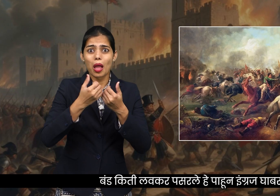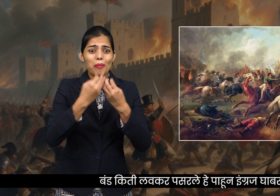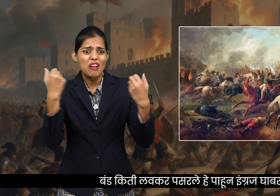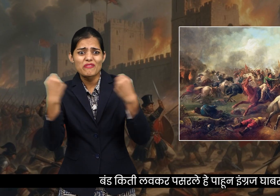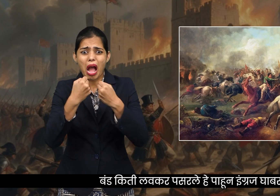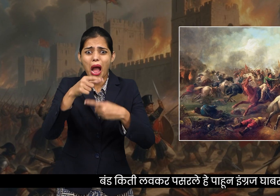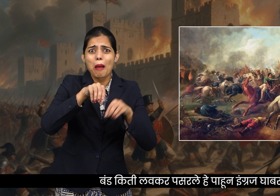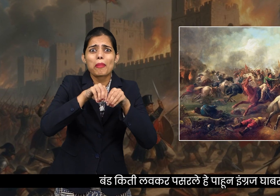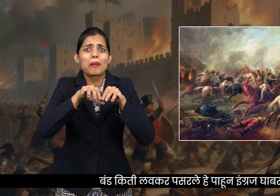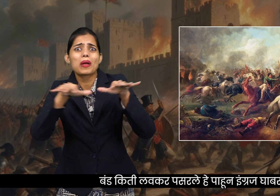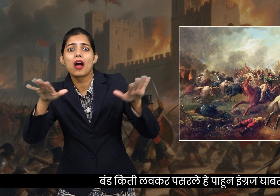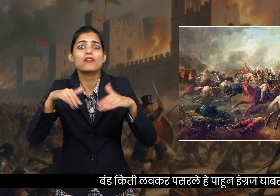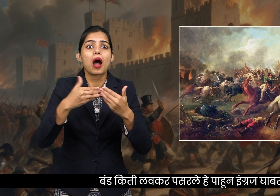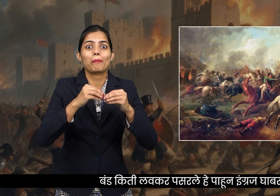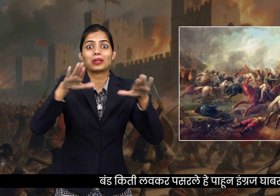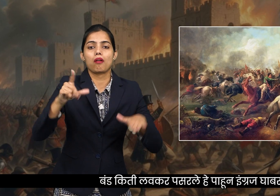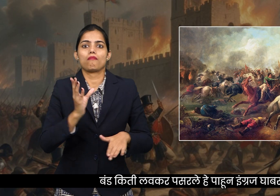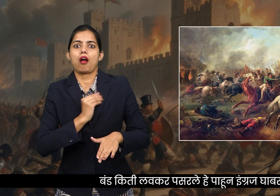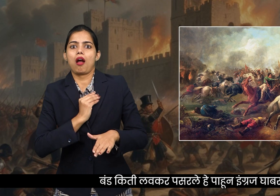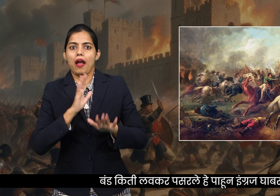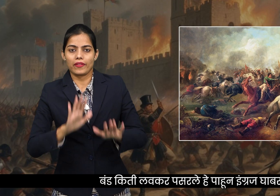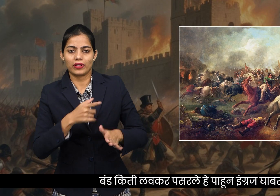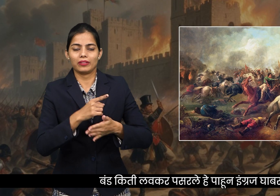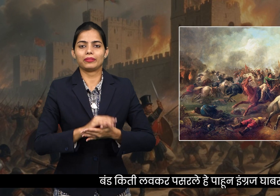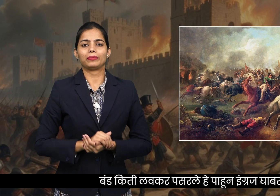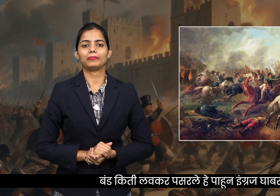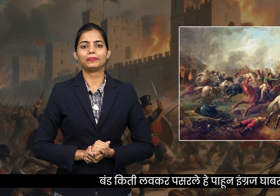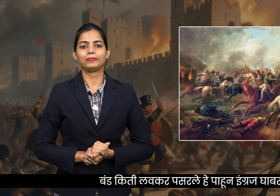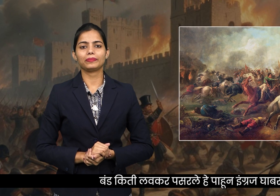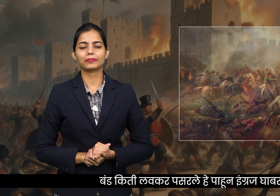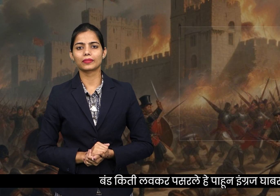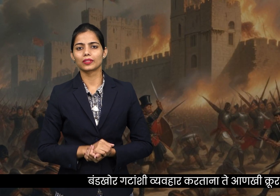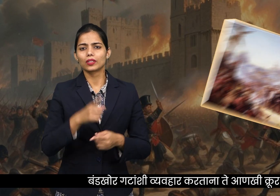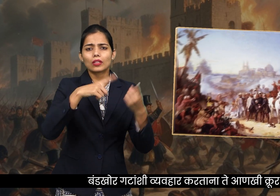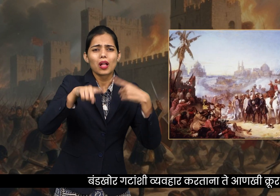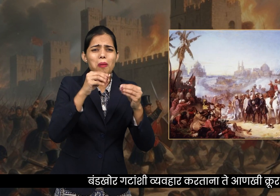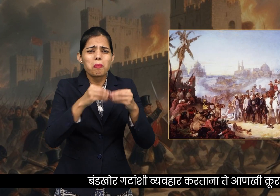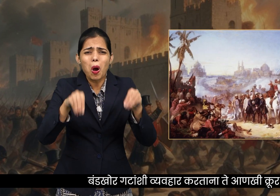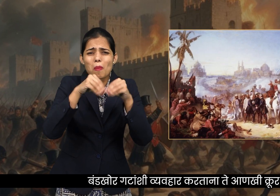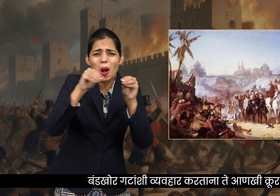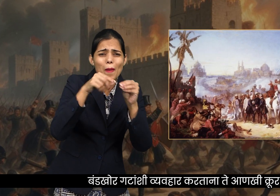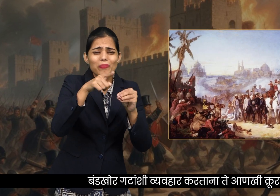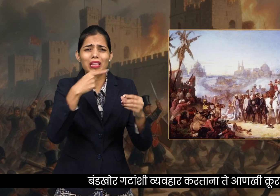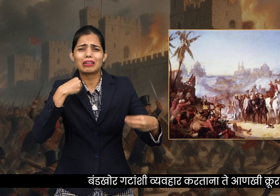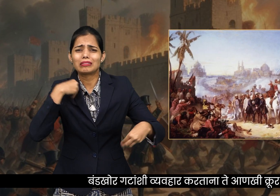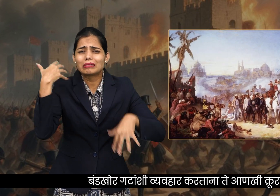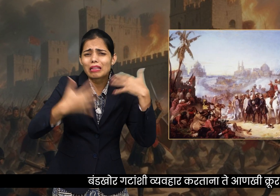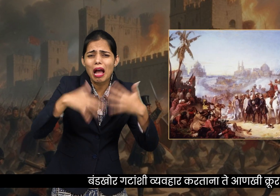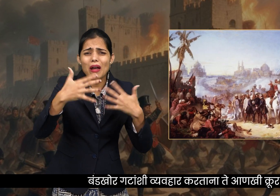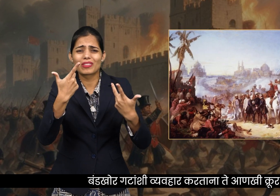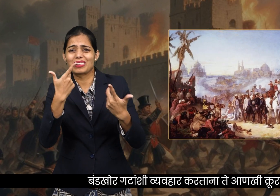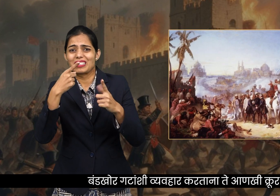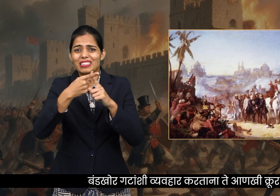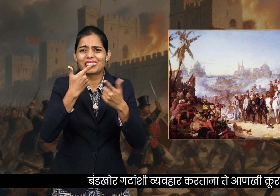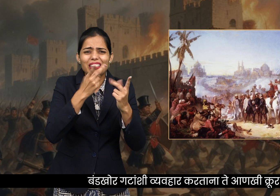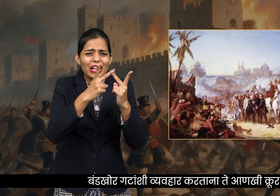बंड किती लवकर पसरले हे पाहून इंग्रज घाबरले. बंडखोर गटांशी व्यवहार करताना